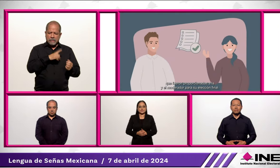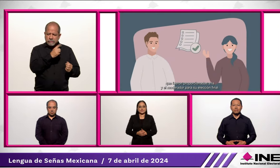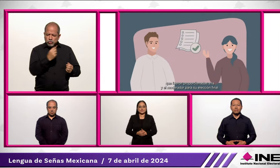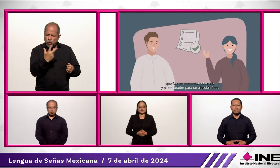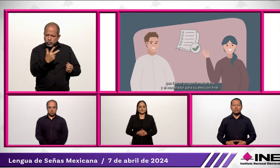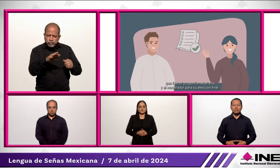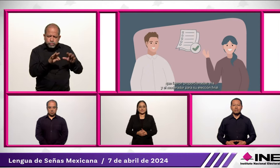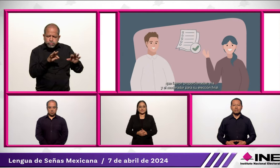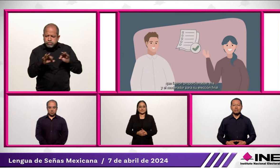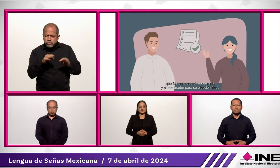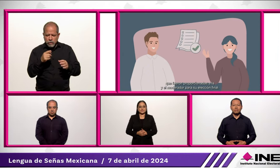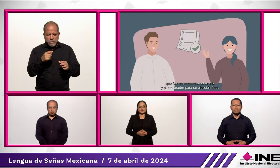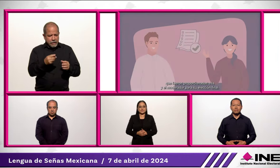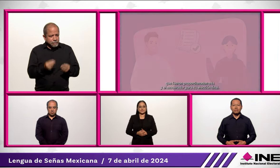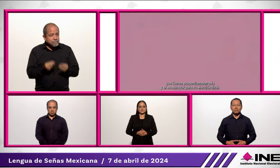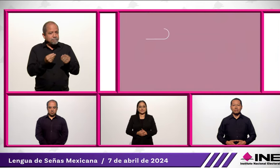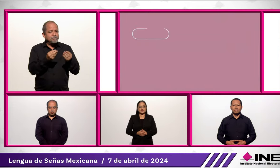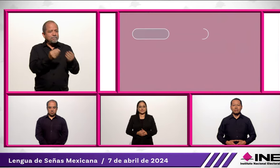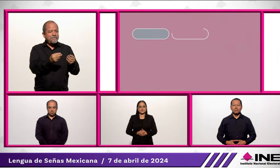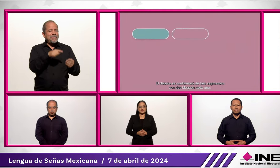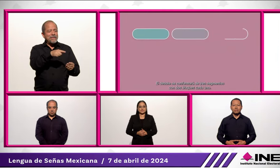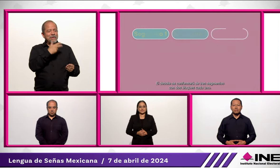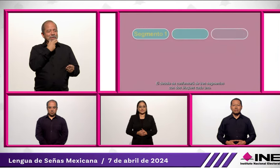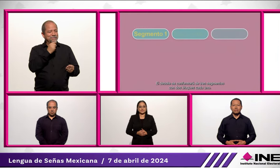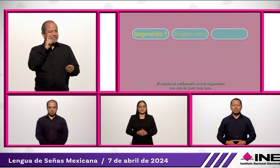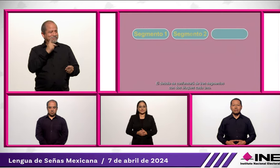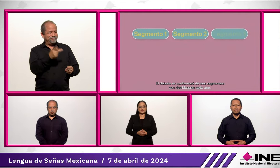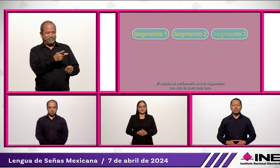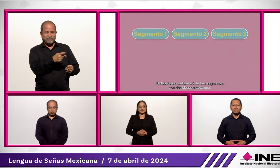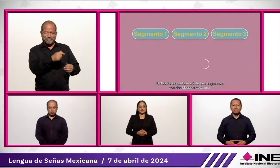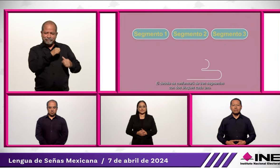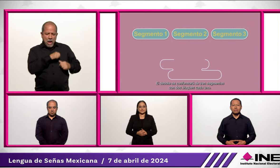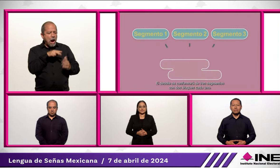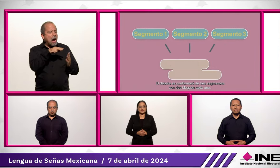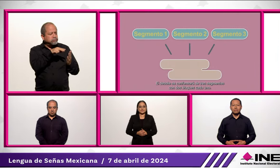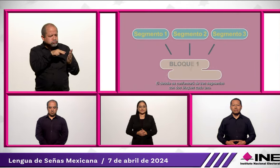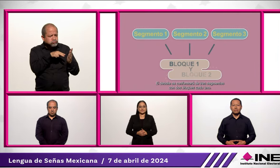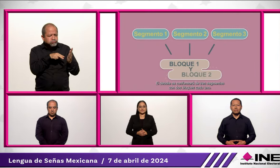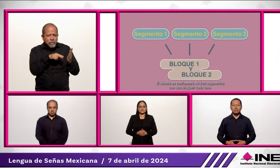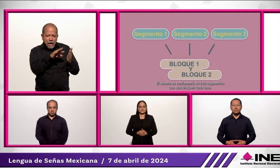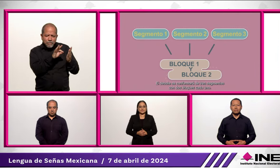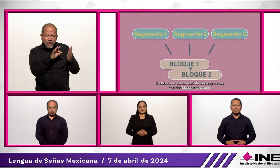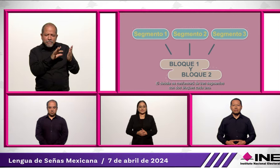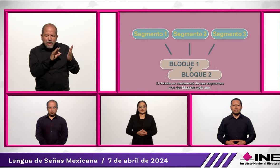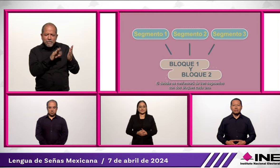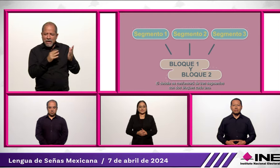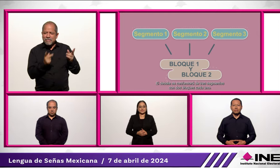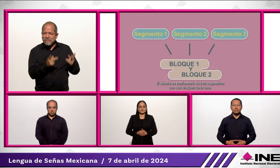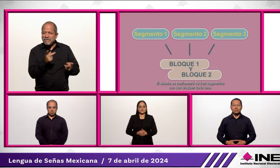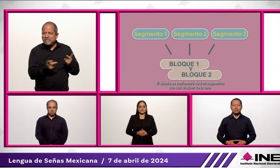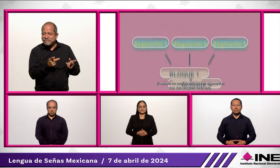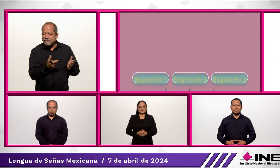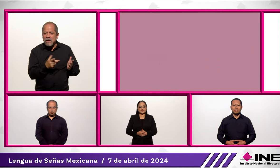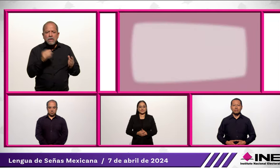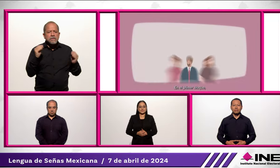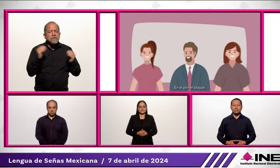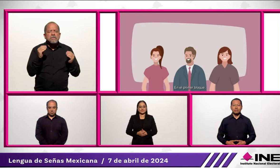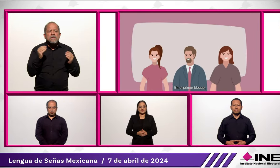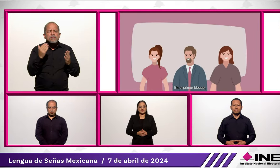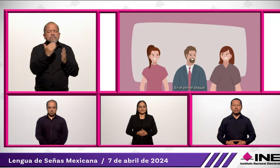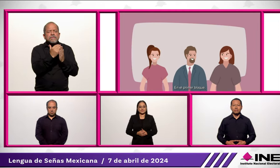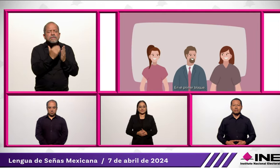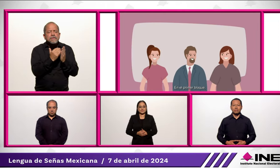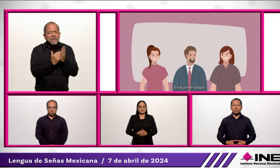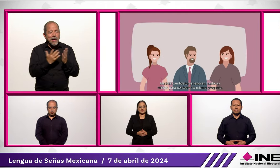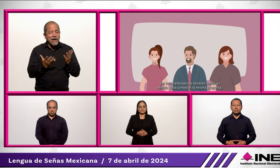el moderador para su elección final. El debate se conformará de tres segmentos con dos bloques cada uno. En